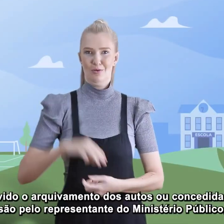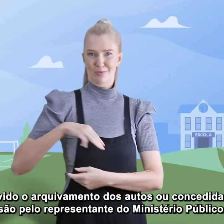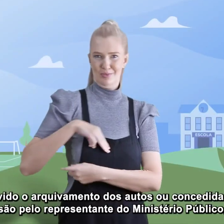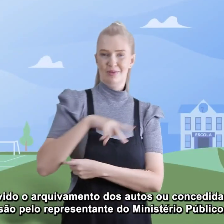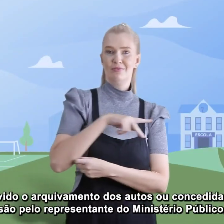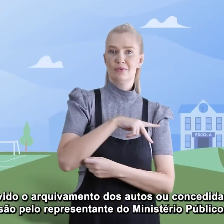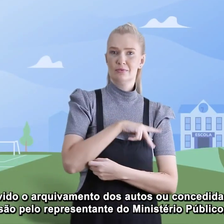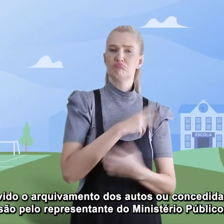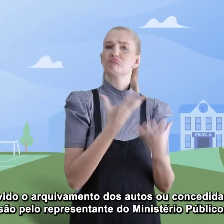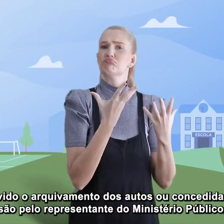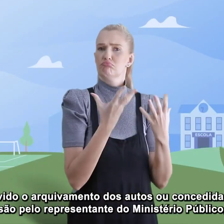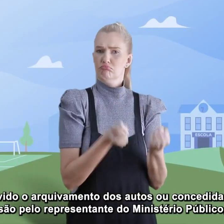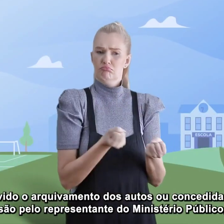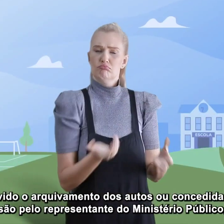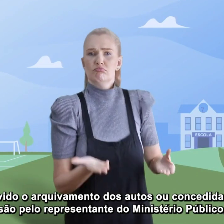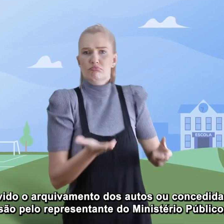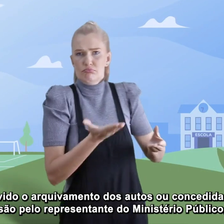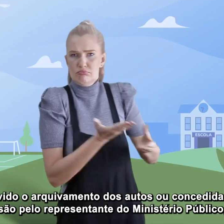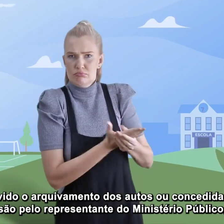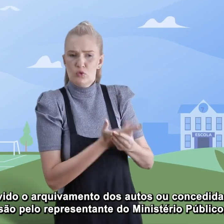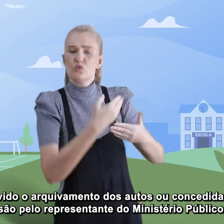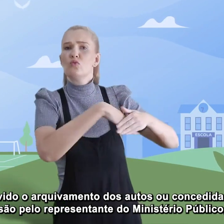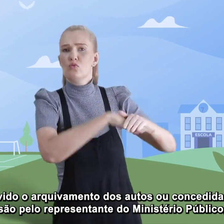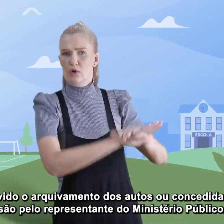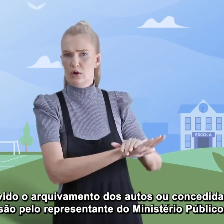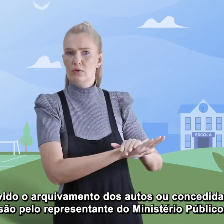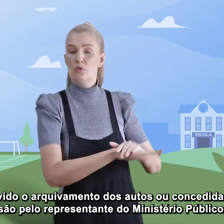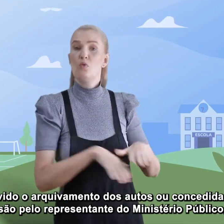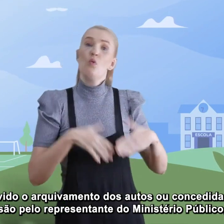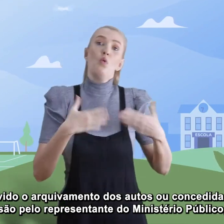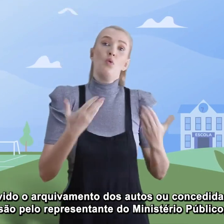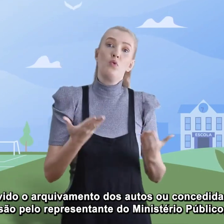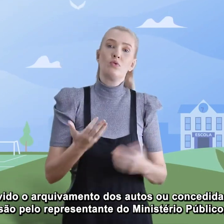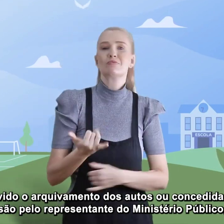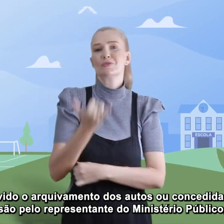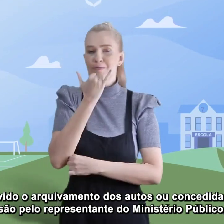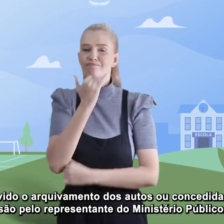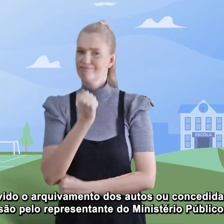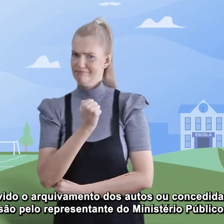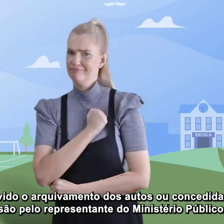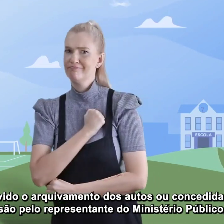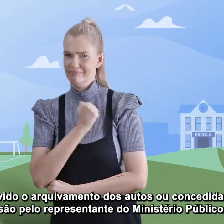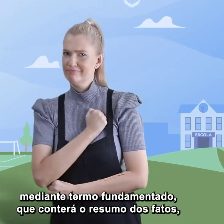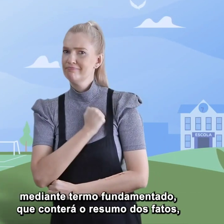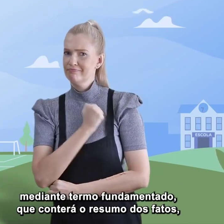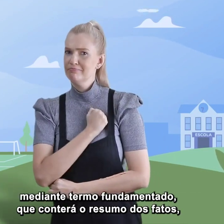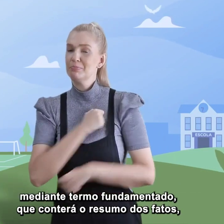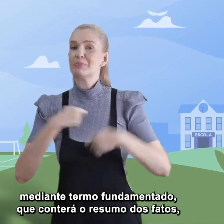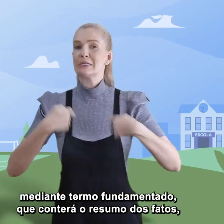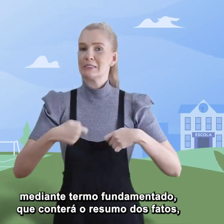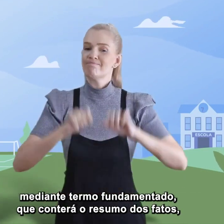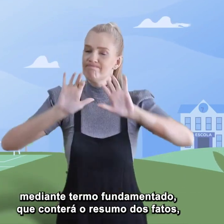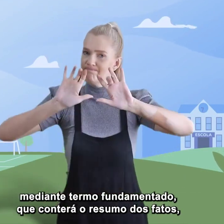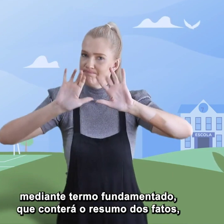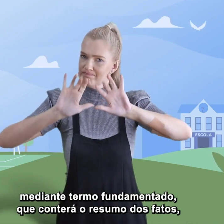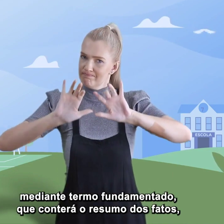Promovido o arquivamento dos autos ou concedida a remissão pelo representante do Ministério Público, mediante termo fundamentado,